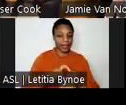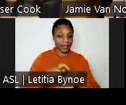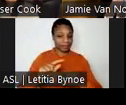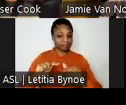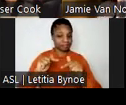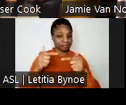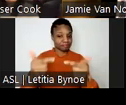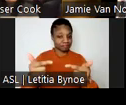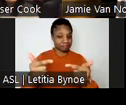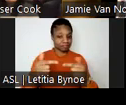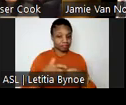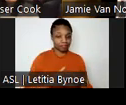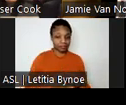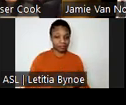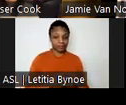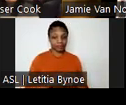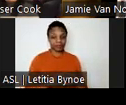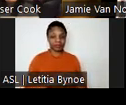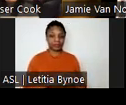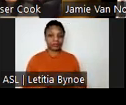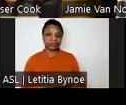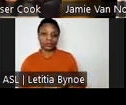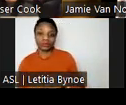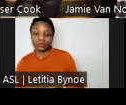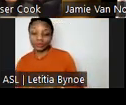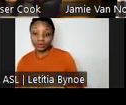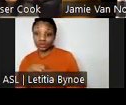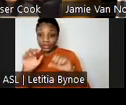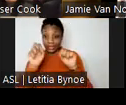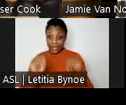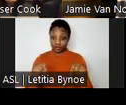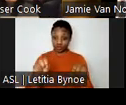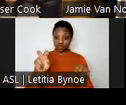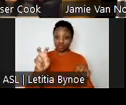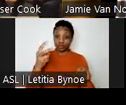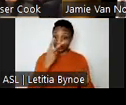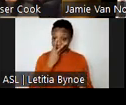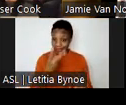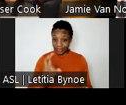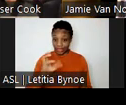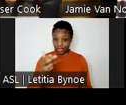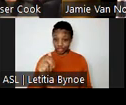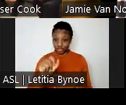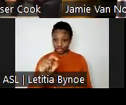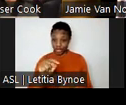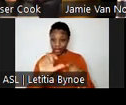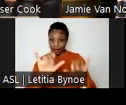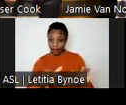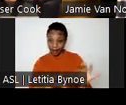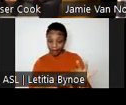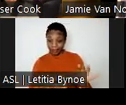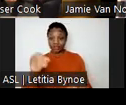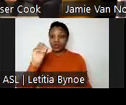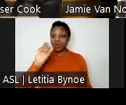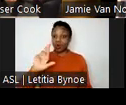periodo del comentario público Así que K Yo creo que tú estás viendo el chat hay alguien que tenga la